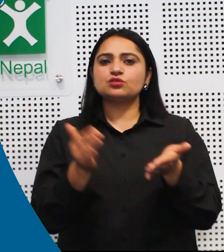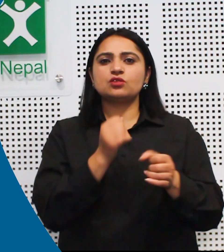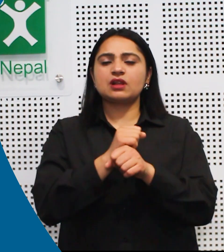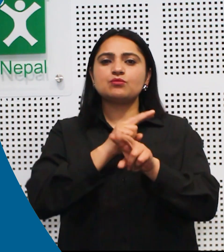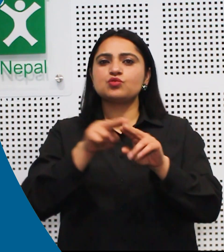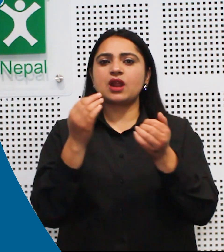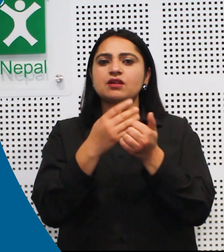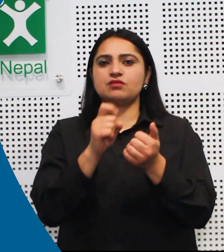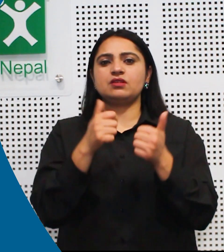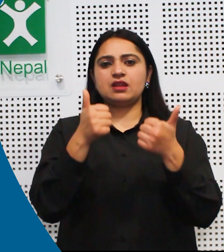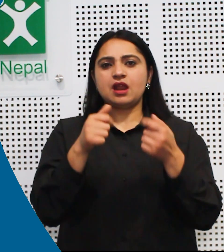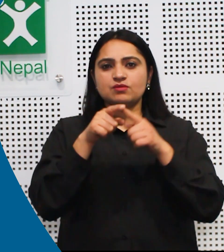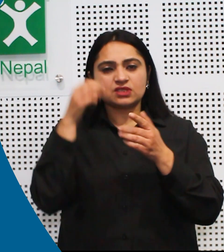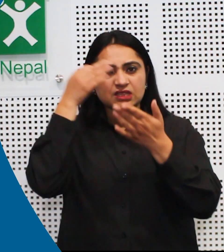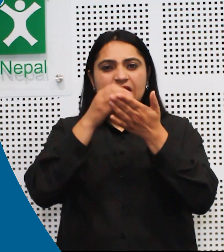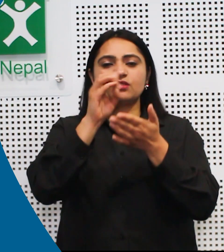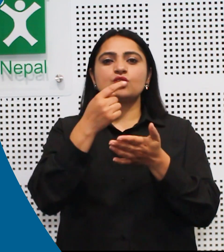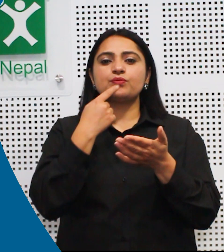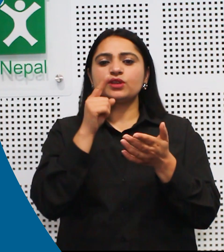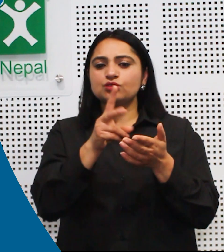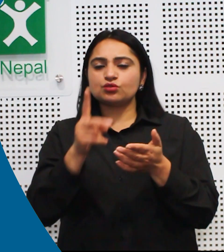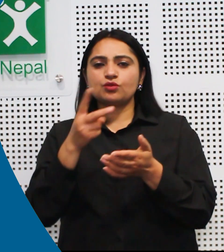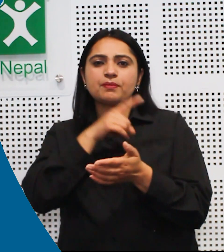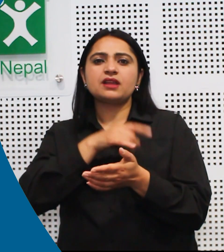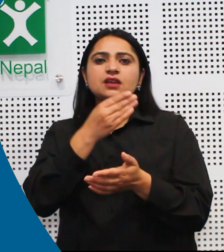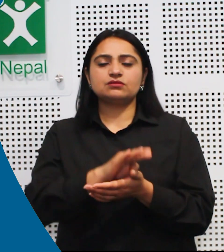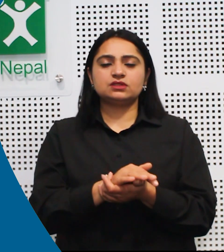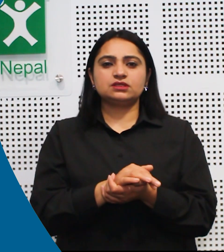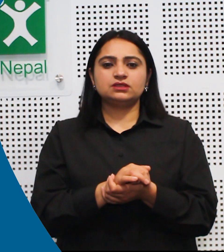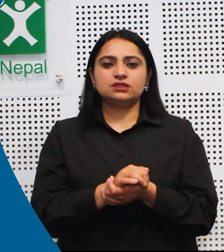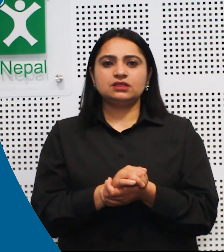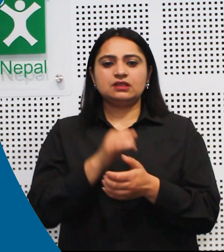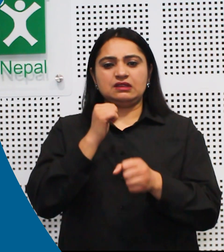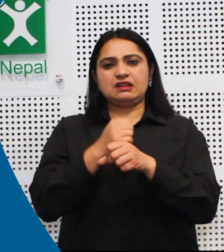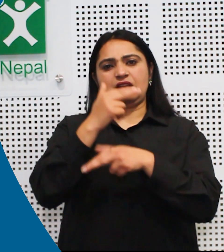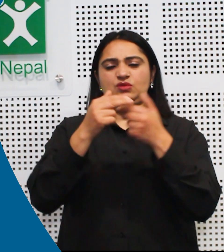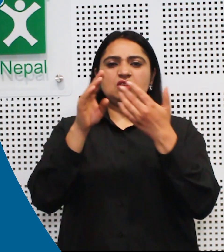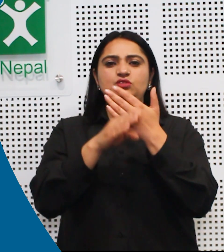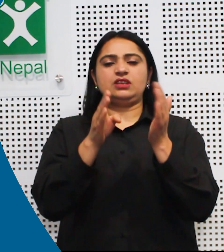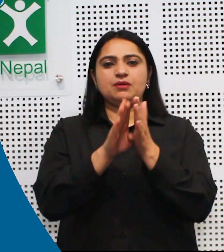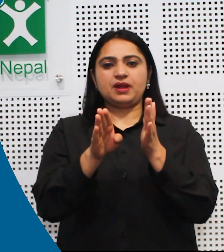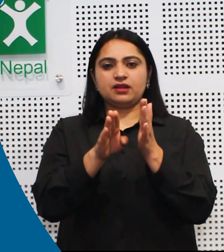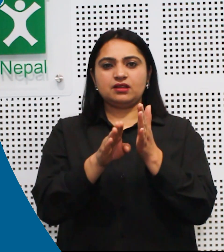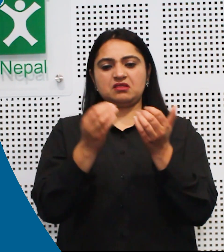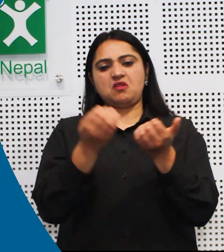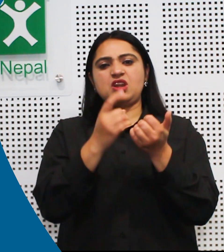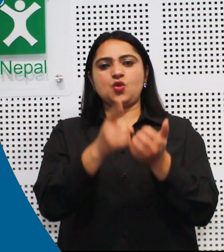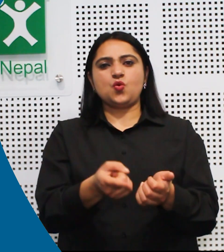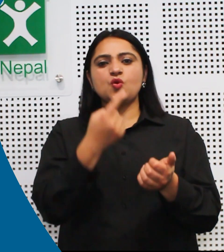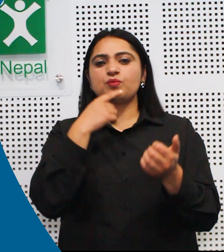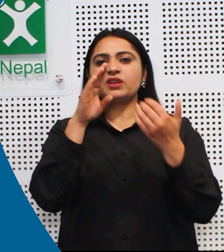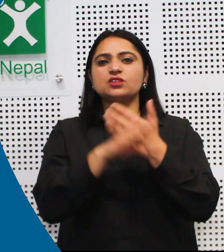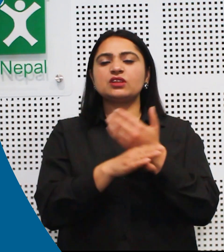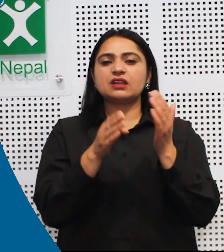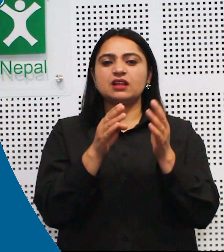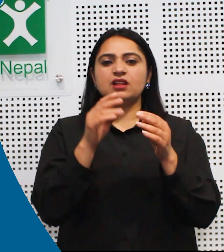लागि राम्रोसँग ध्यान पुर्याइयो भने यो फाइदा हुन्छ। यदि त्यतिकै काम चलाउ ढङ्गबाट अथवा गर्ने त हो भन्ने ढङ्गबाट एउटा